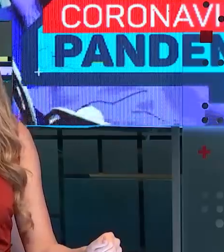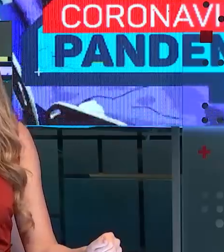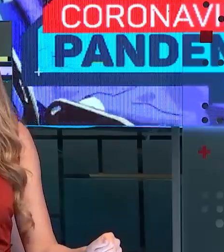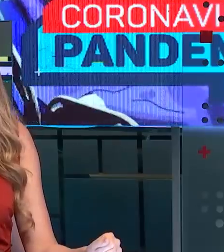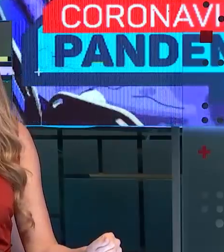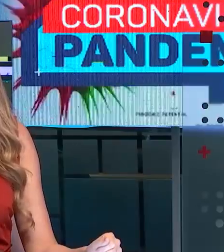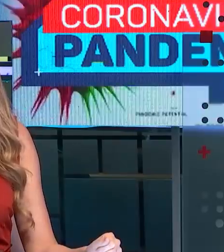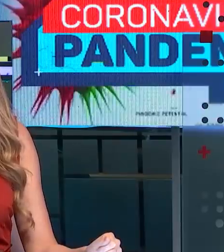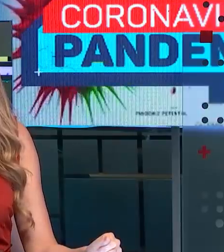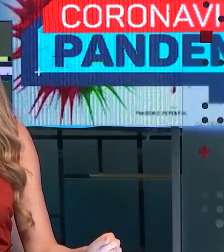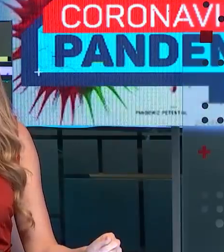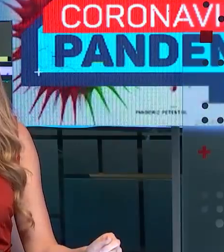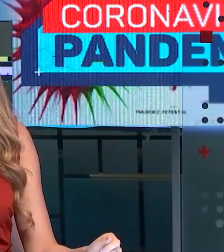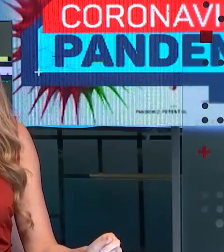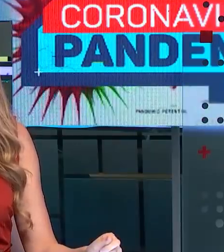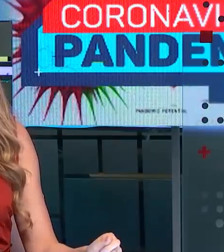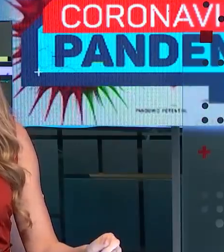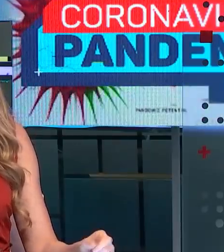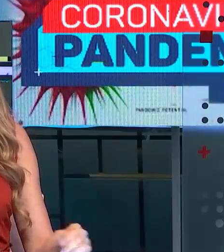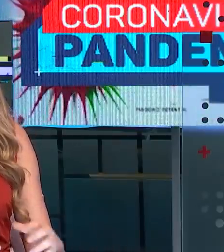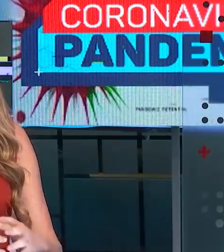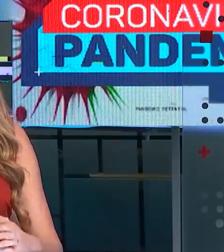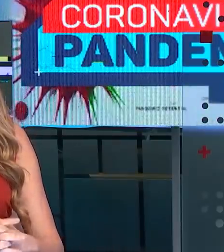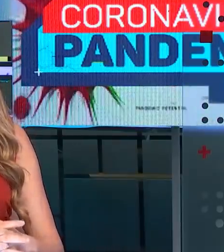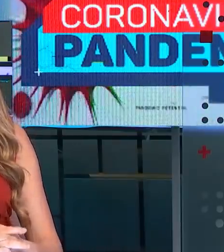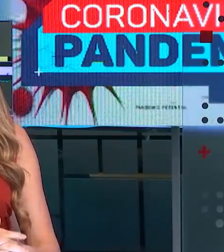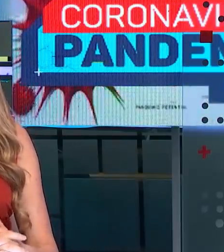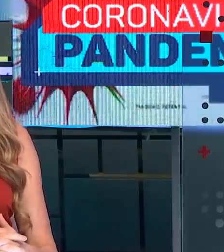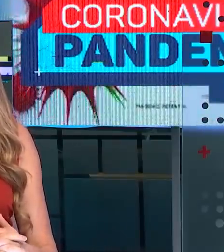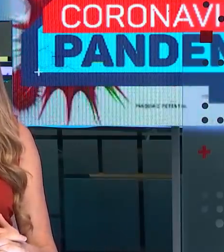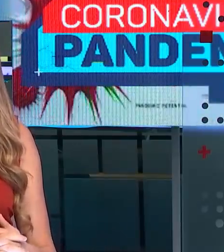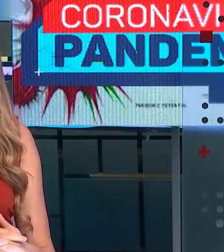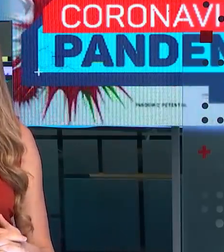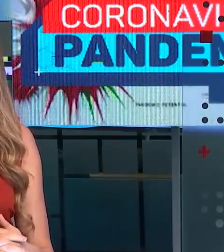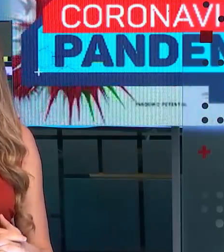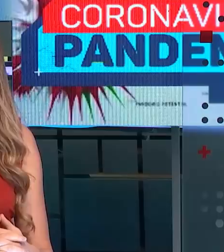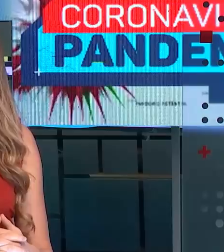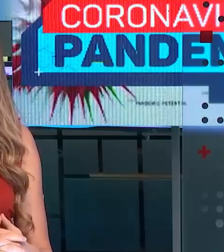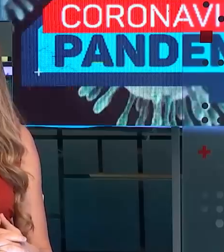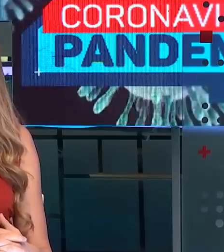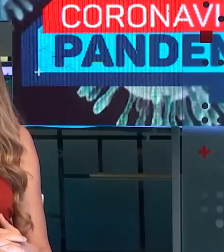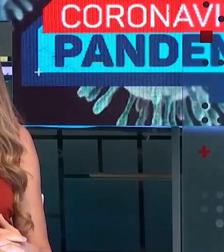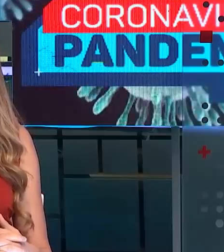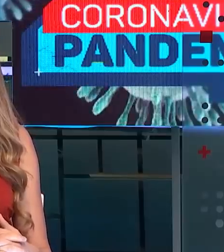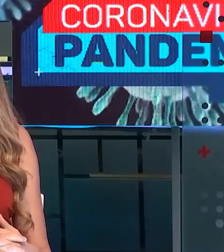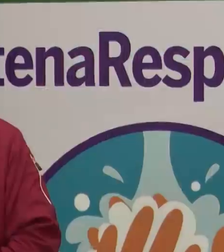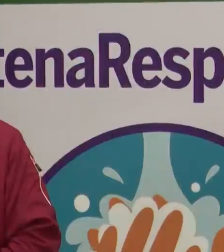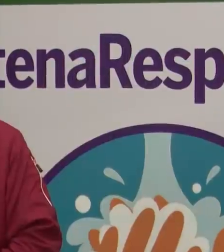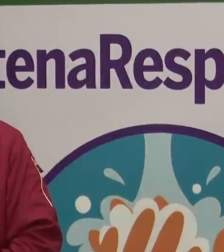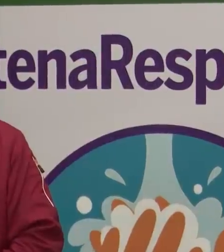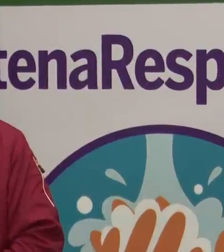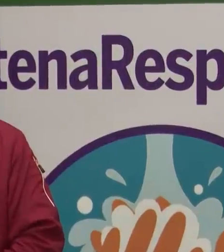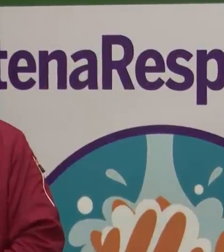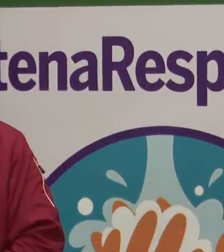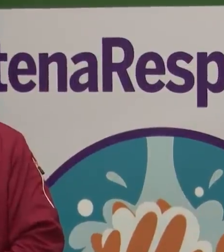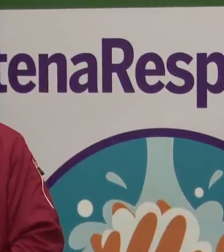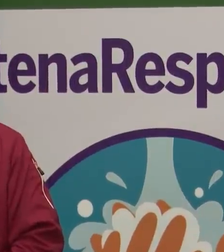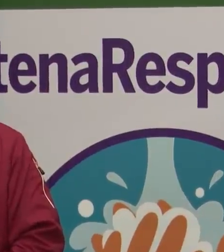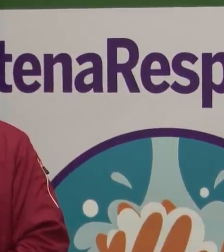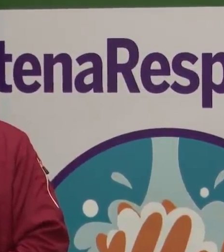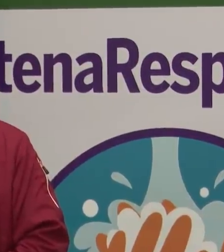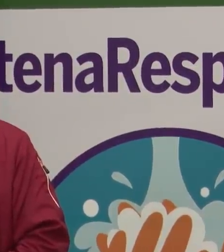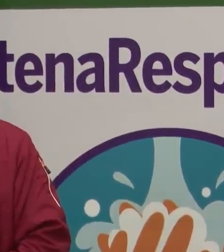actualiza los casos de coronavirus. Nos vamos en vivo hasta el COE de Eduardo Bonifaz con la información. Buenas noches, adelante. Para el